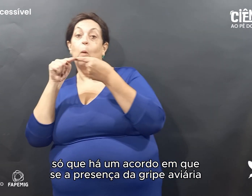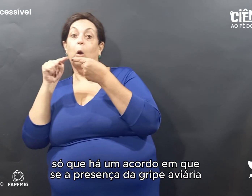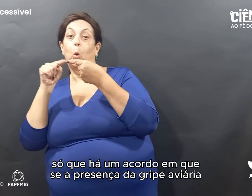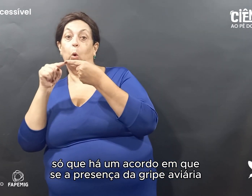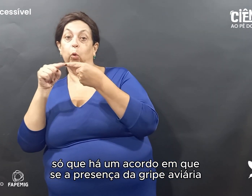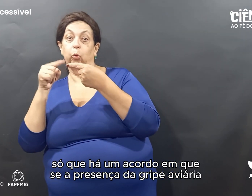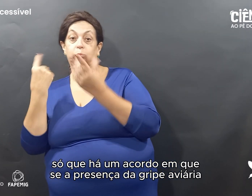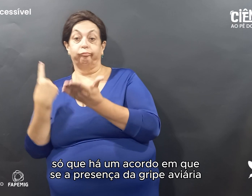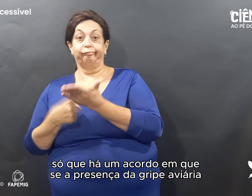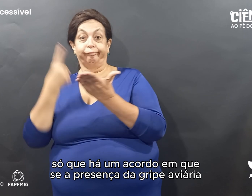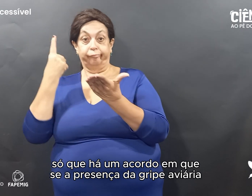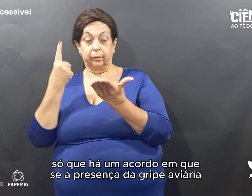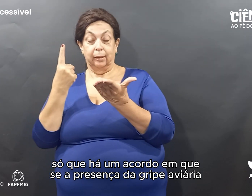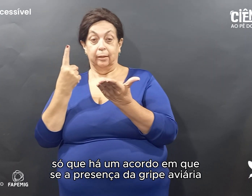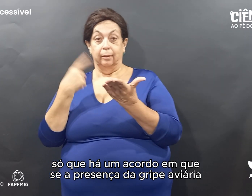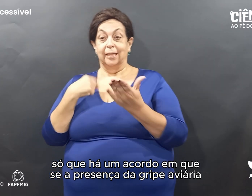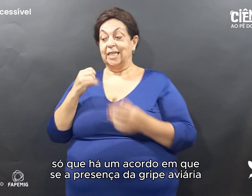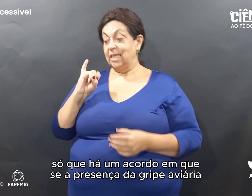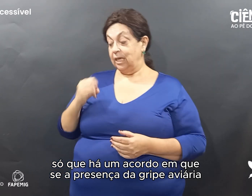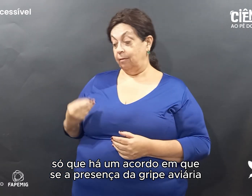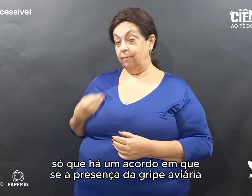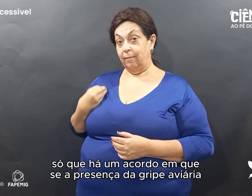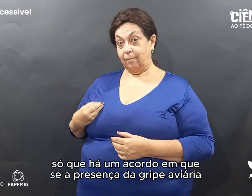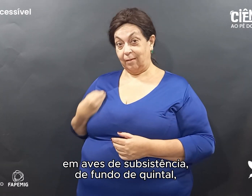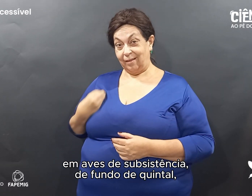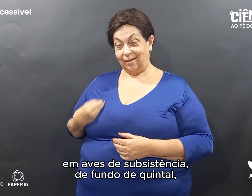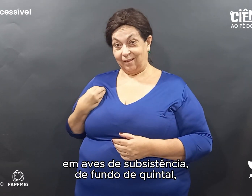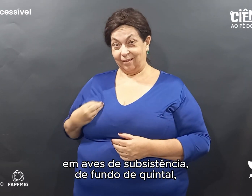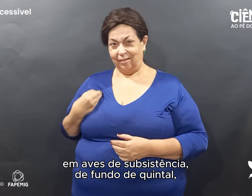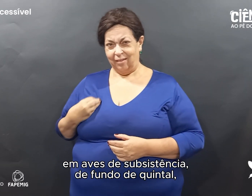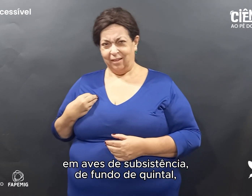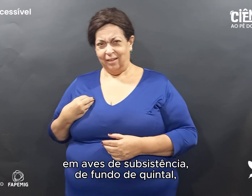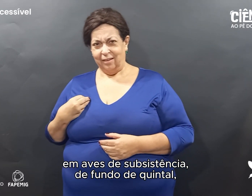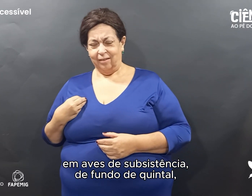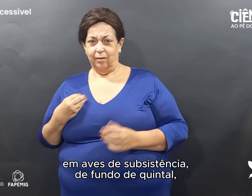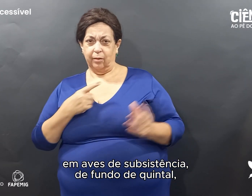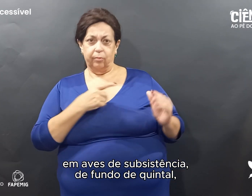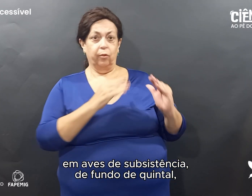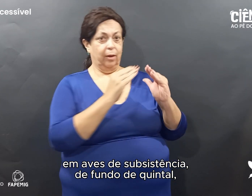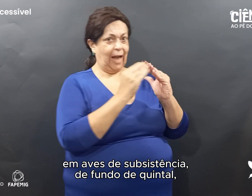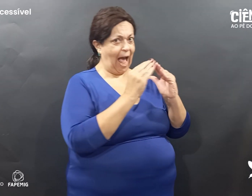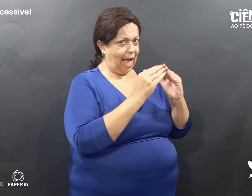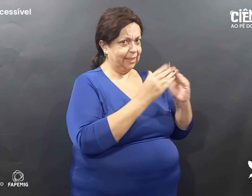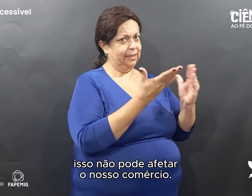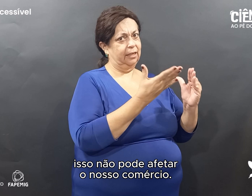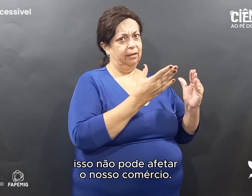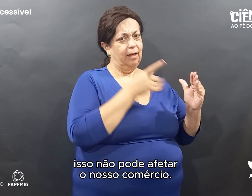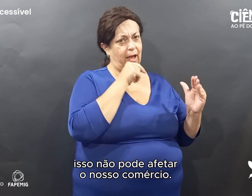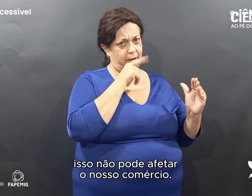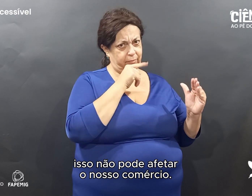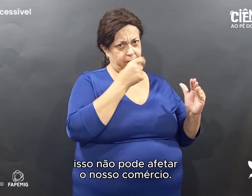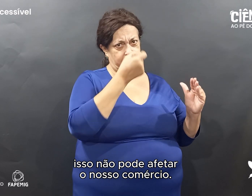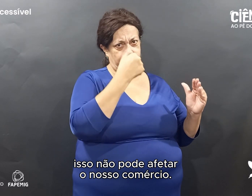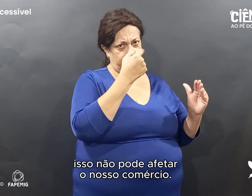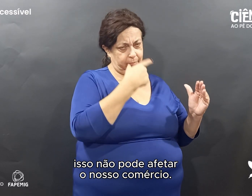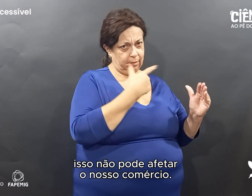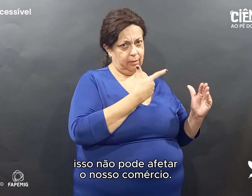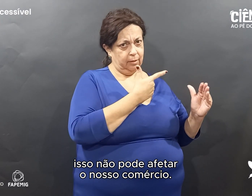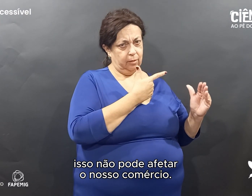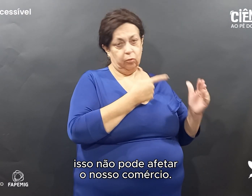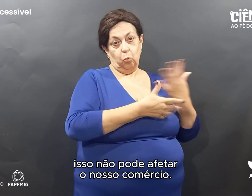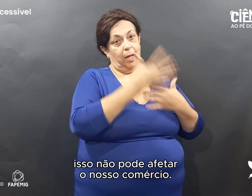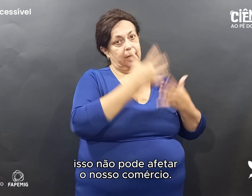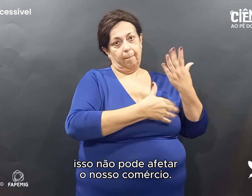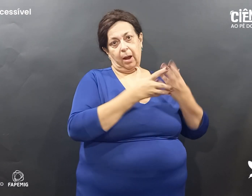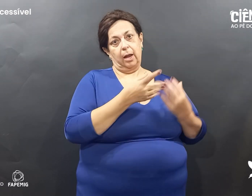que se a presença da gripe aviária em aves de subsistência de fundo de quintal, isso não pode afetar